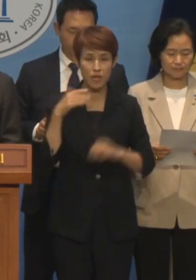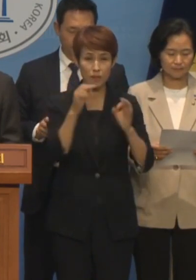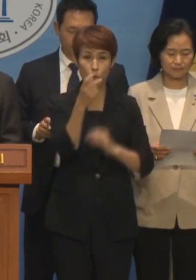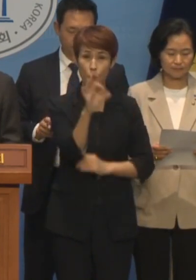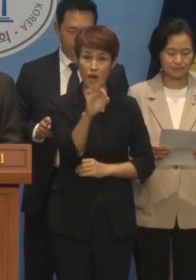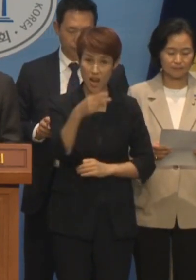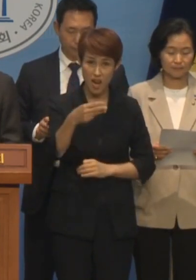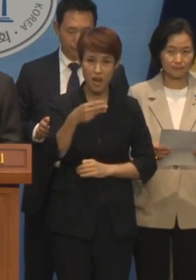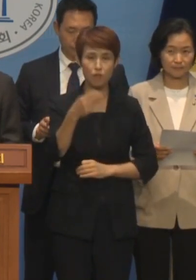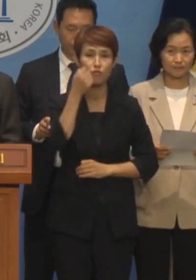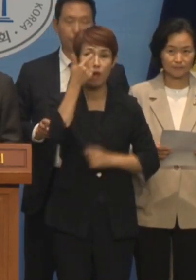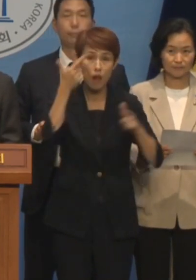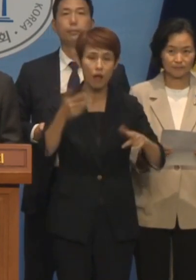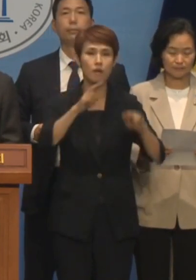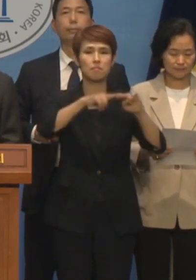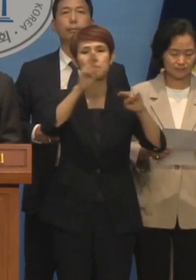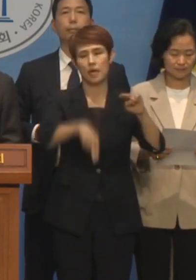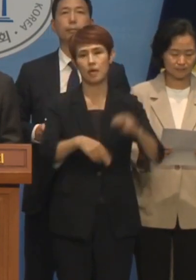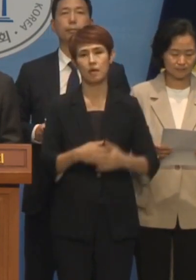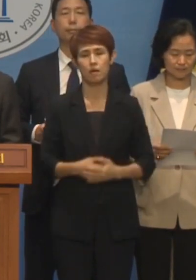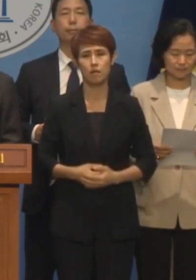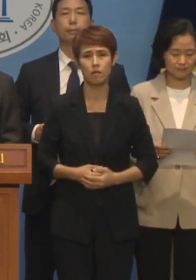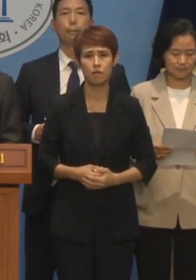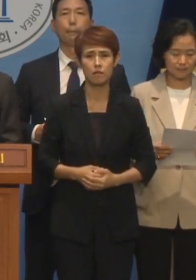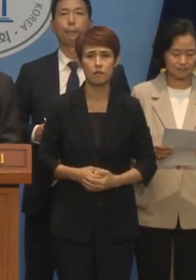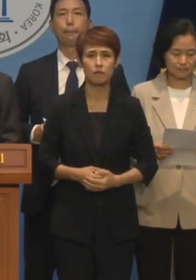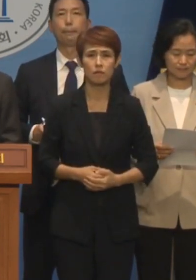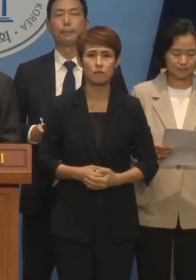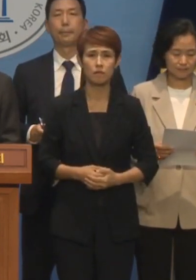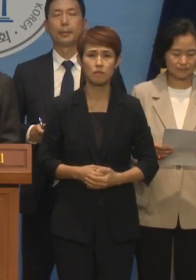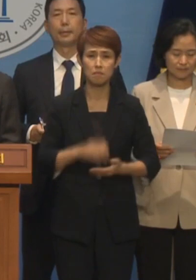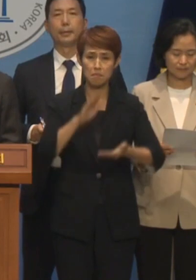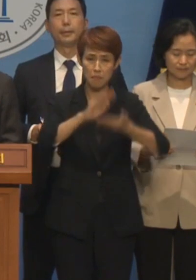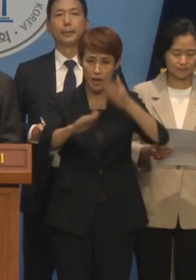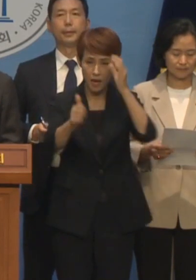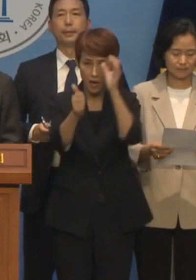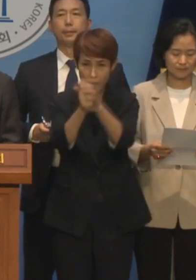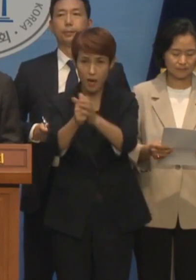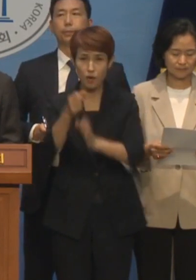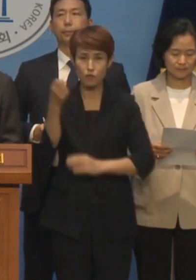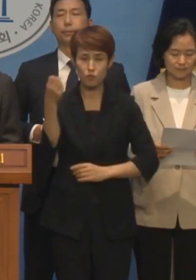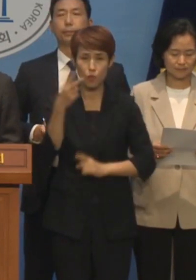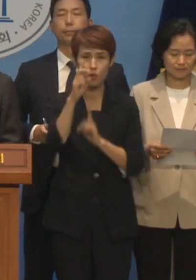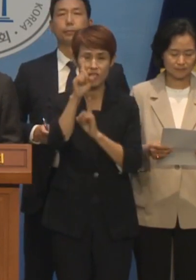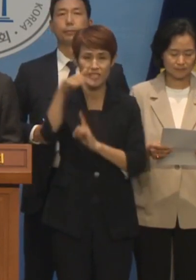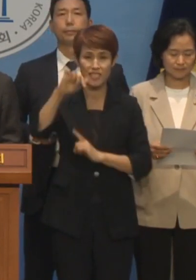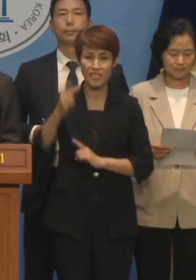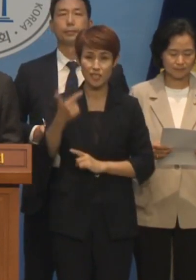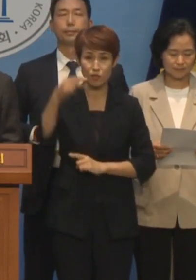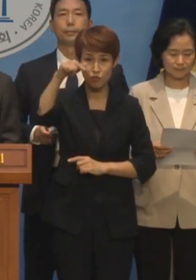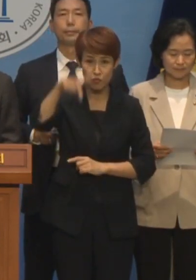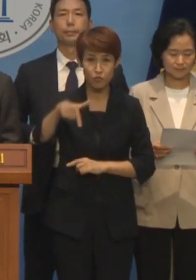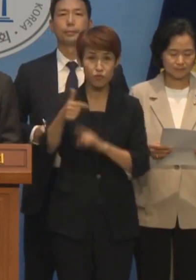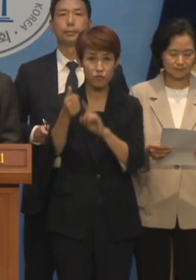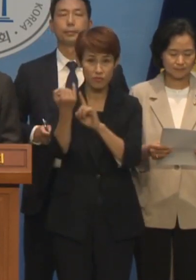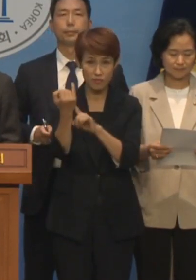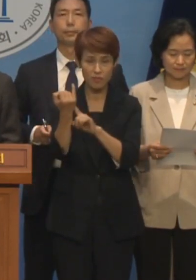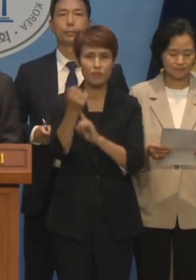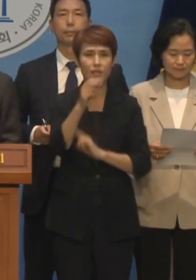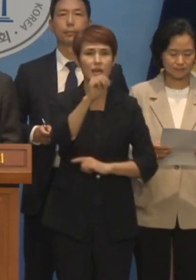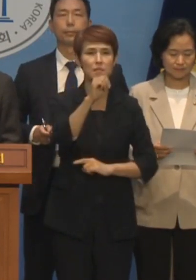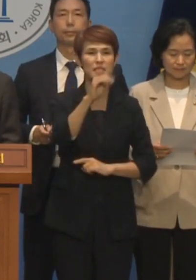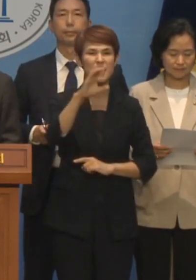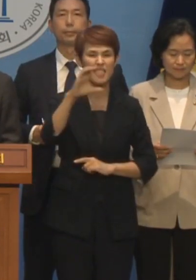만에 하차했다. 그런데 그 후임으로 지명된 이진숙 내정자는 MBC